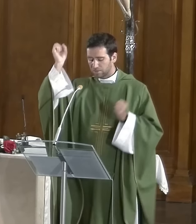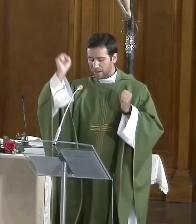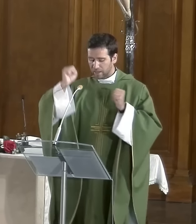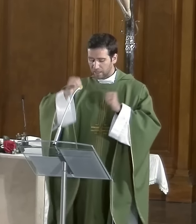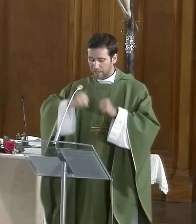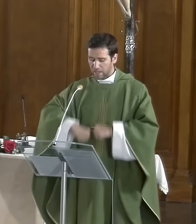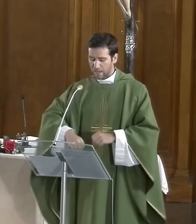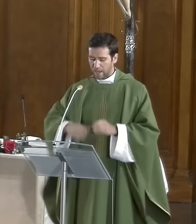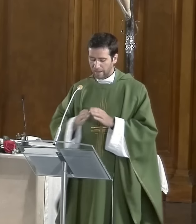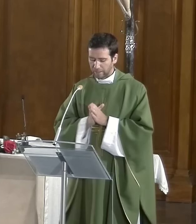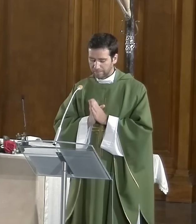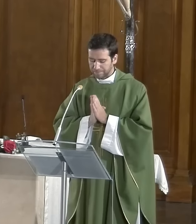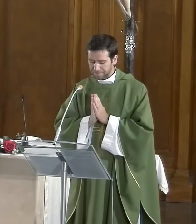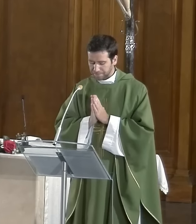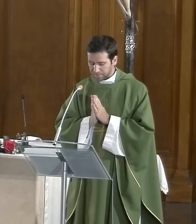Padre. Amén.